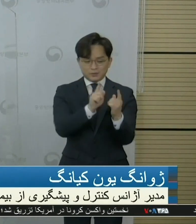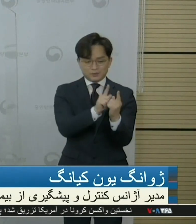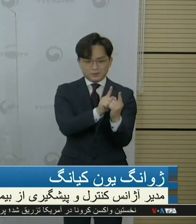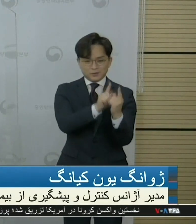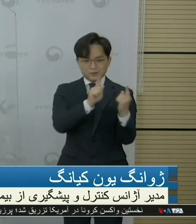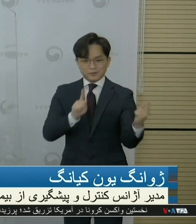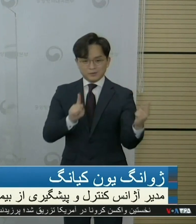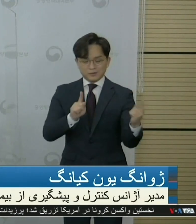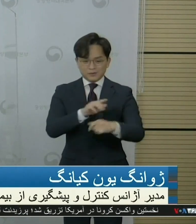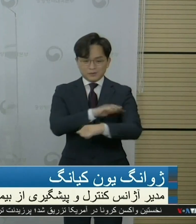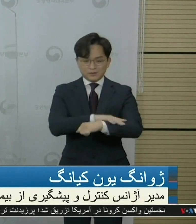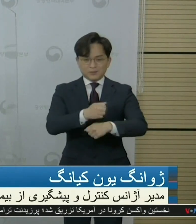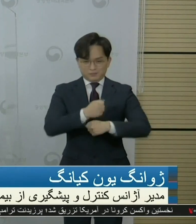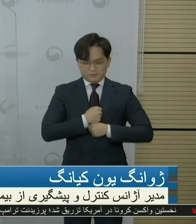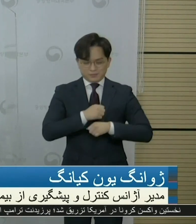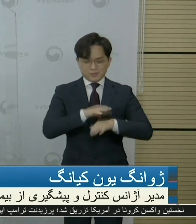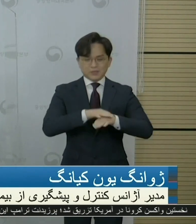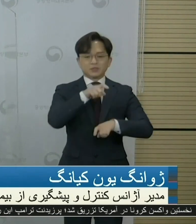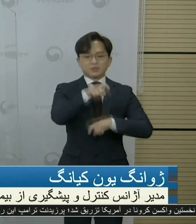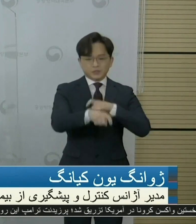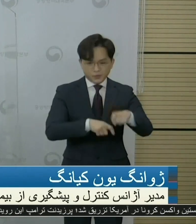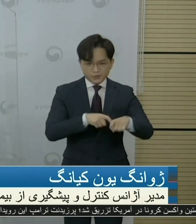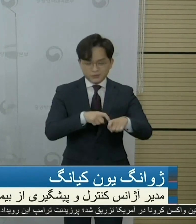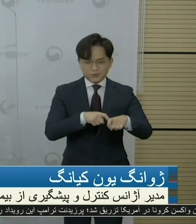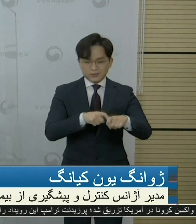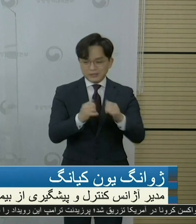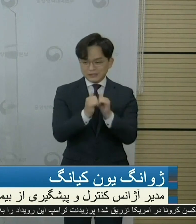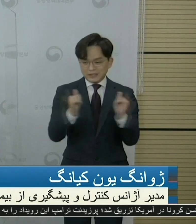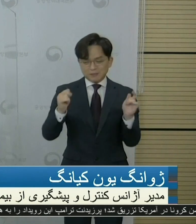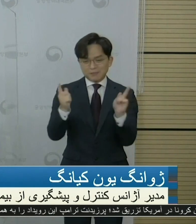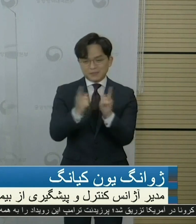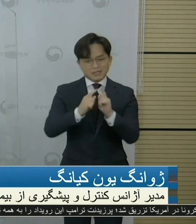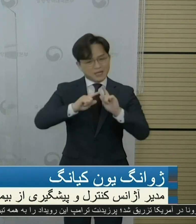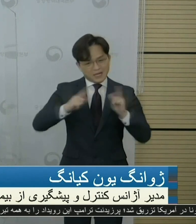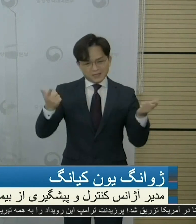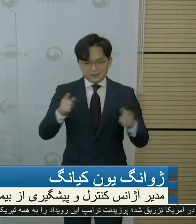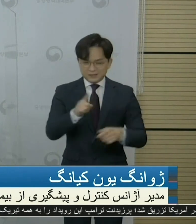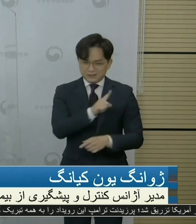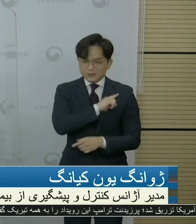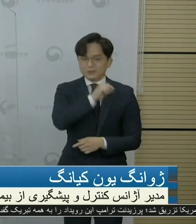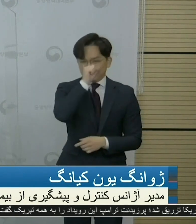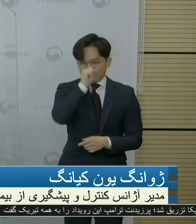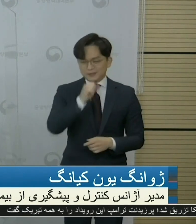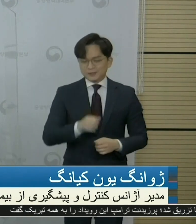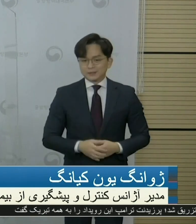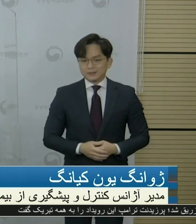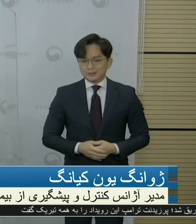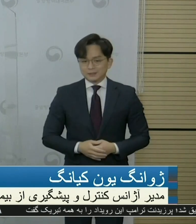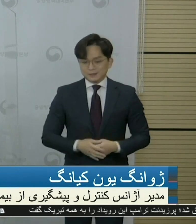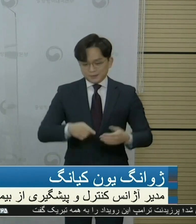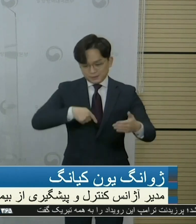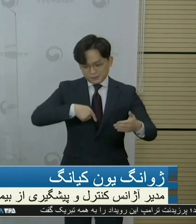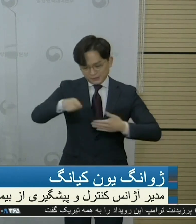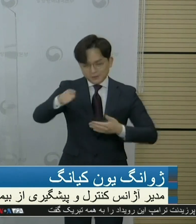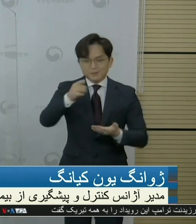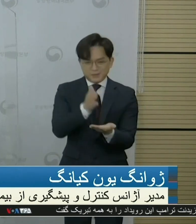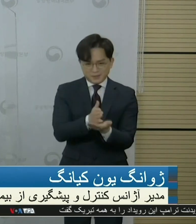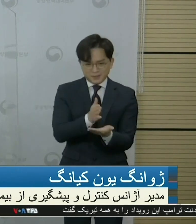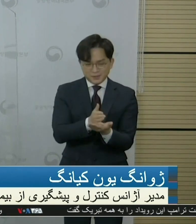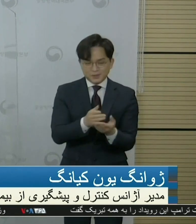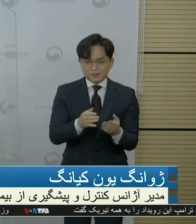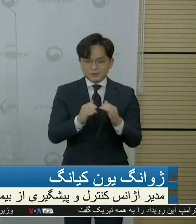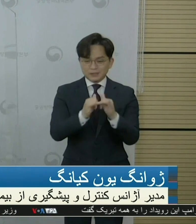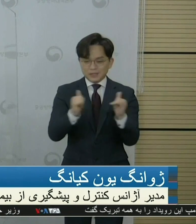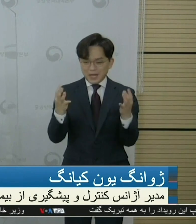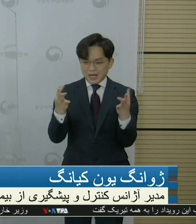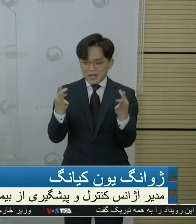الان مهمتر از هر زمان دیگری مشارکت فعال در فاصله گذاری اجتماعی اهمیت دارد. لطفاً از رفتن به مکانهای شلوغ